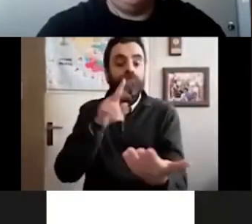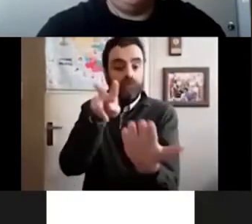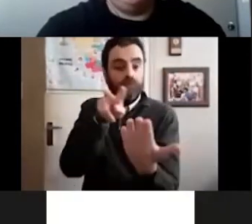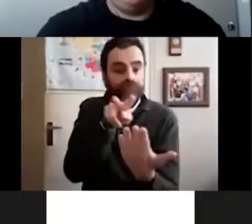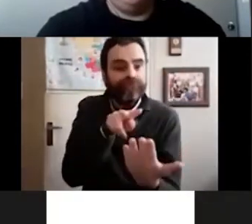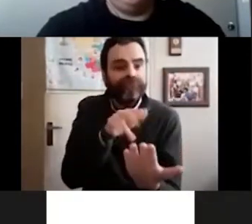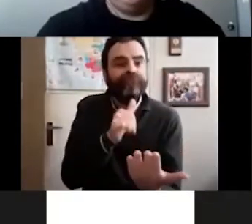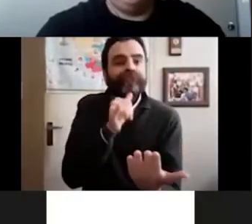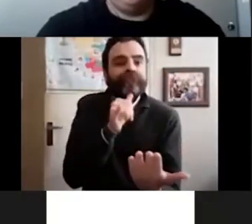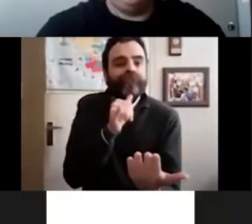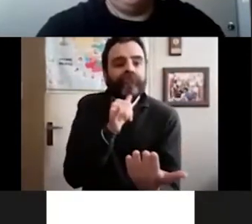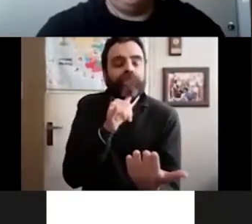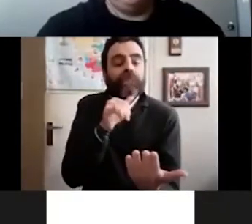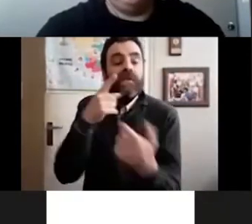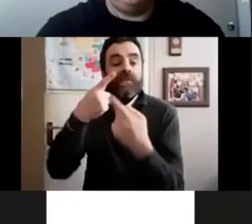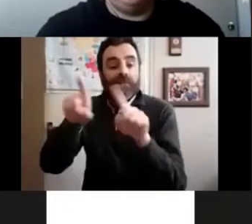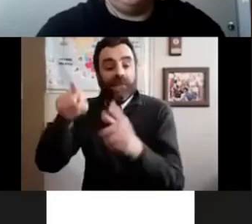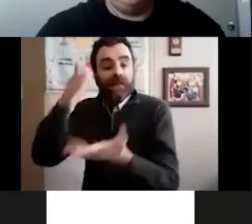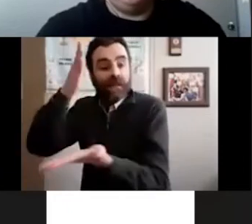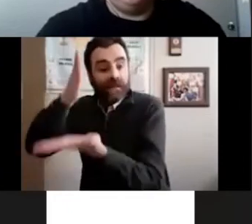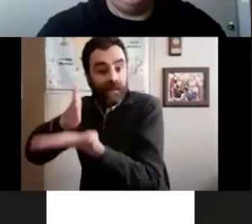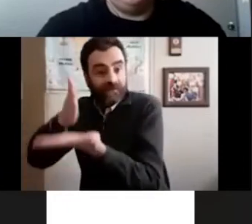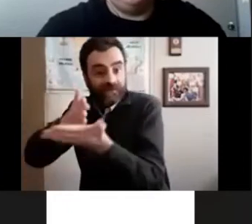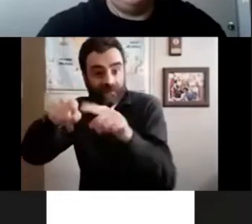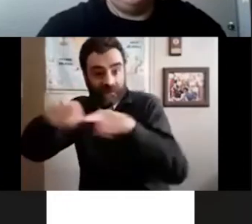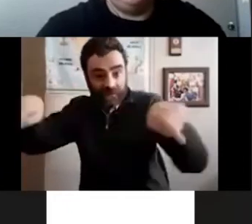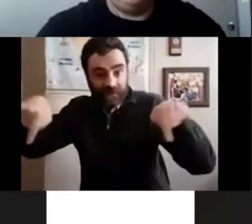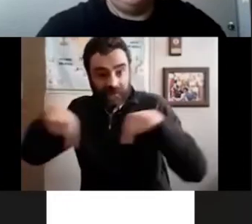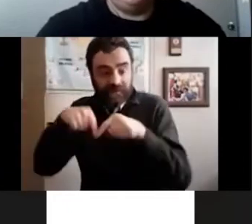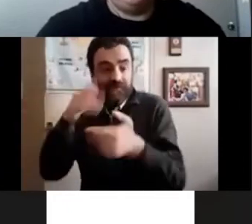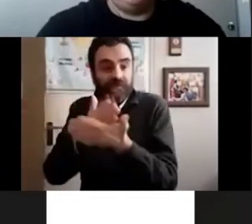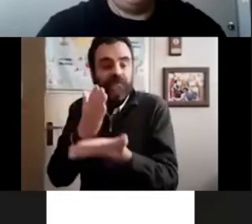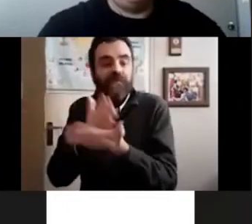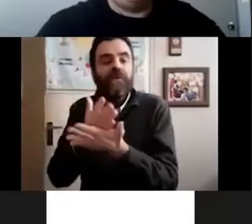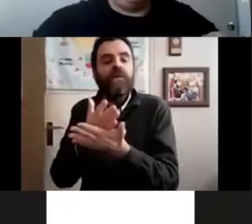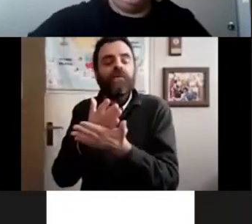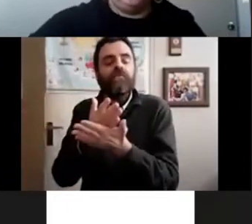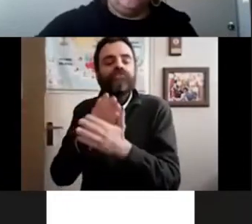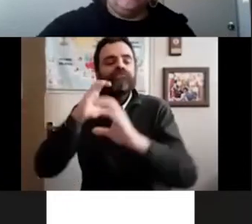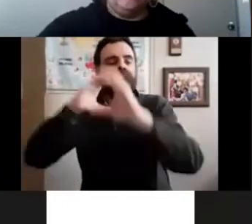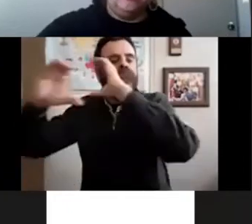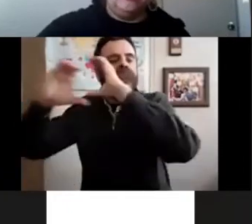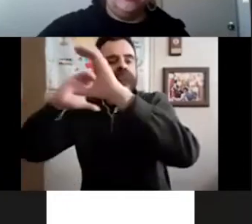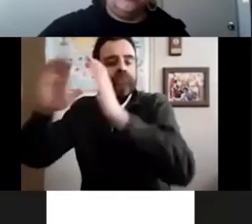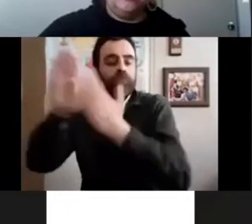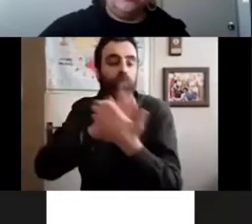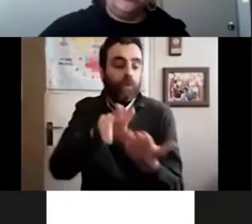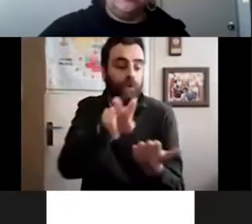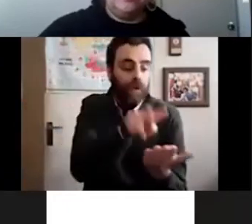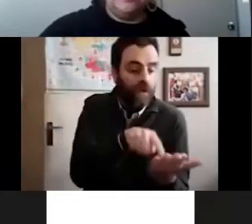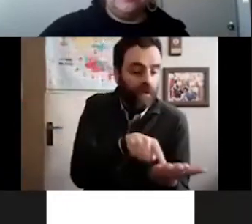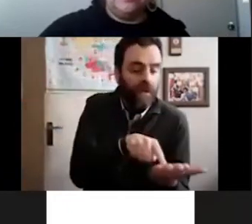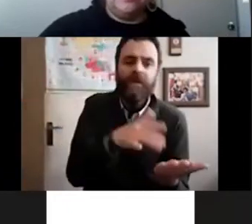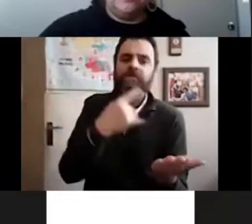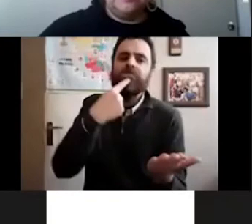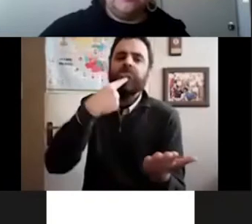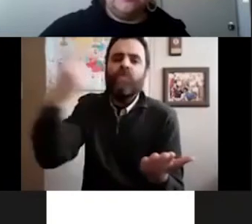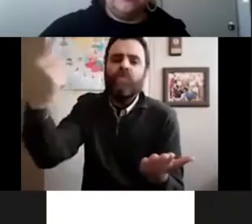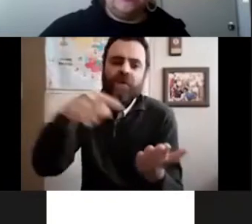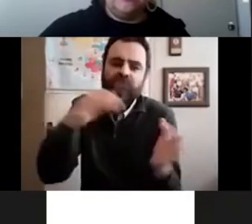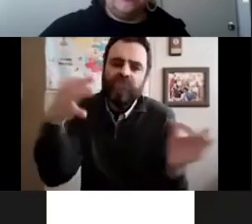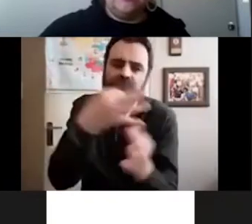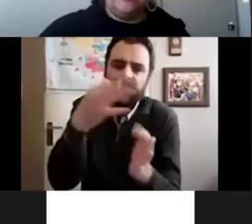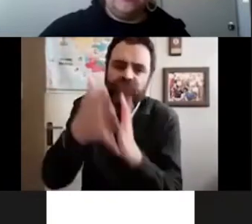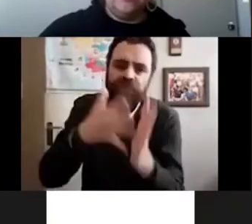guías, el estudiante lo lee, pero muchas veces no entiende. En la sala de clases, dice, se puede comunicar